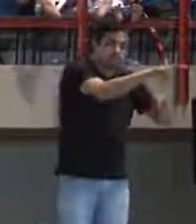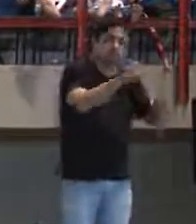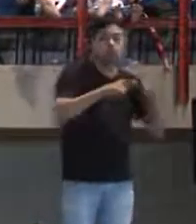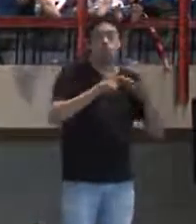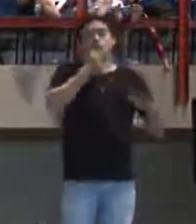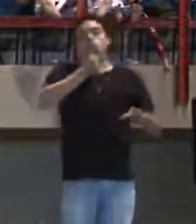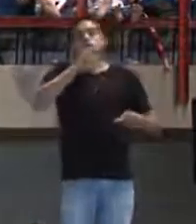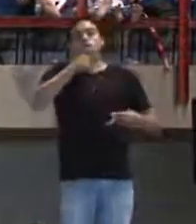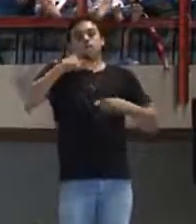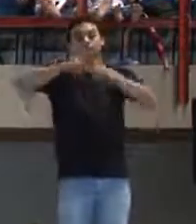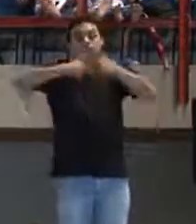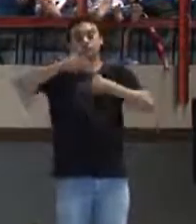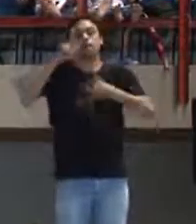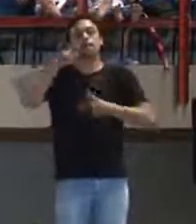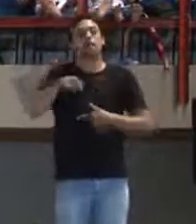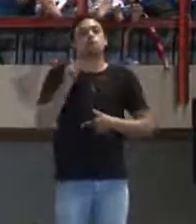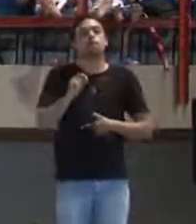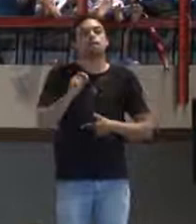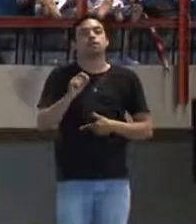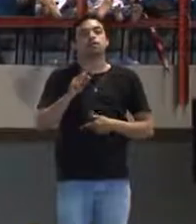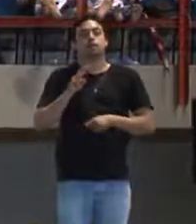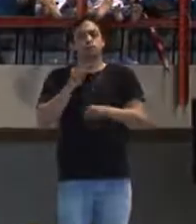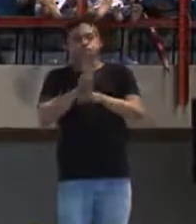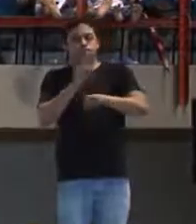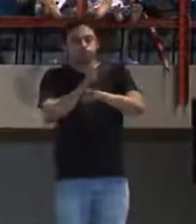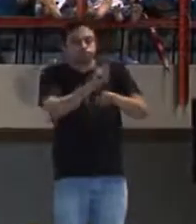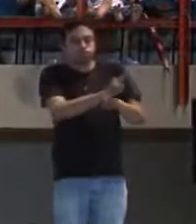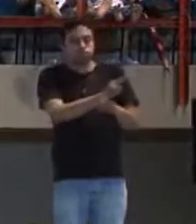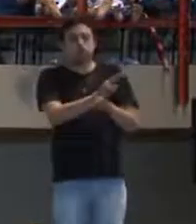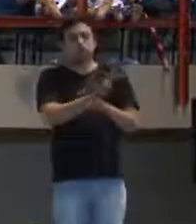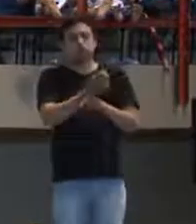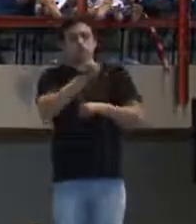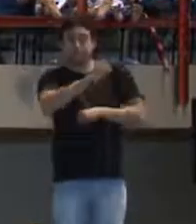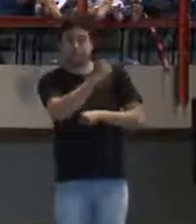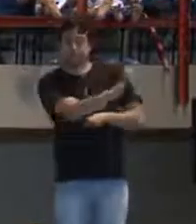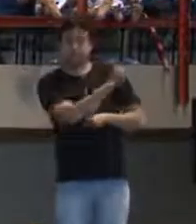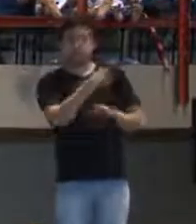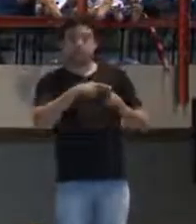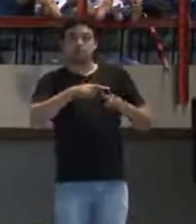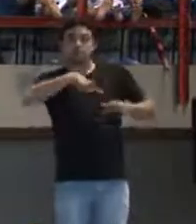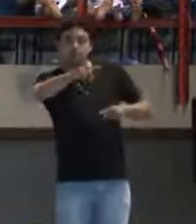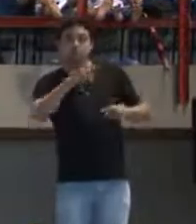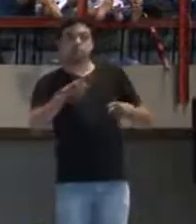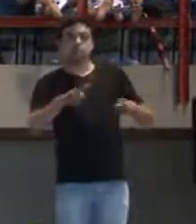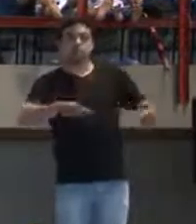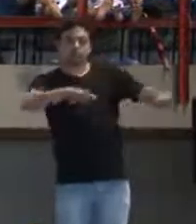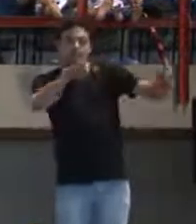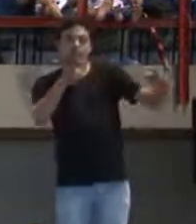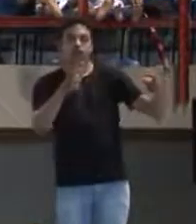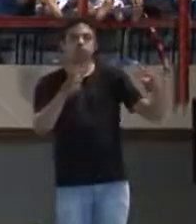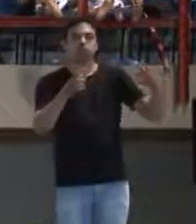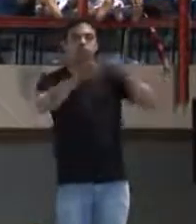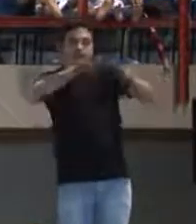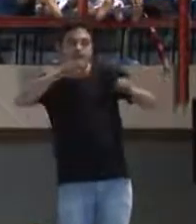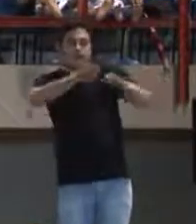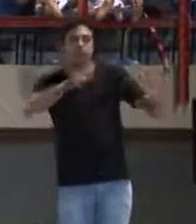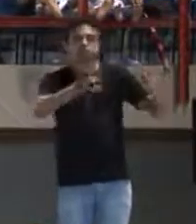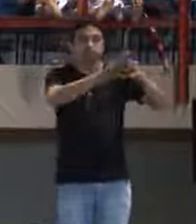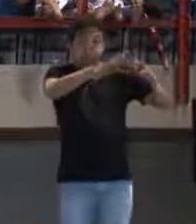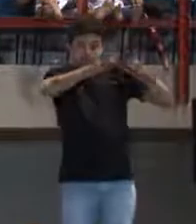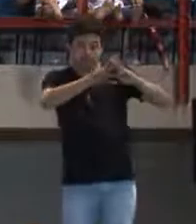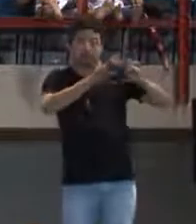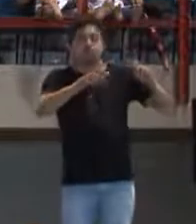de homem é resguardecer a tribo e ir para a guerra. Então vamos lá. Mulheres trabalham na terra,